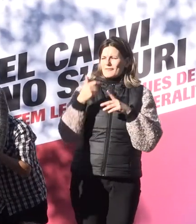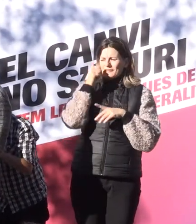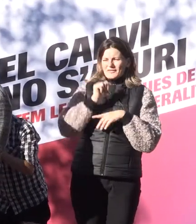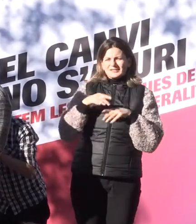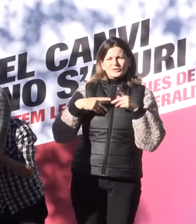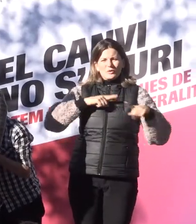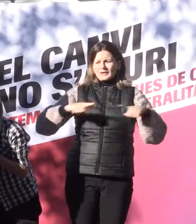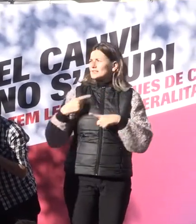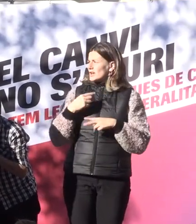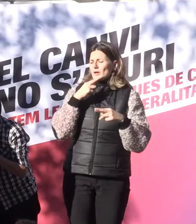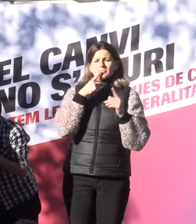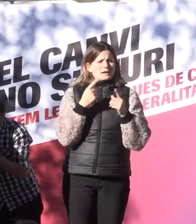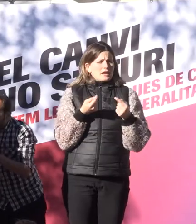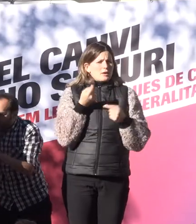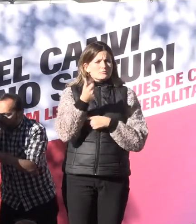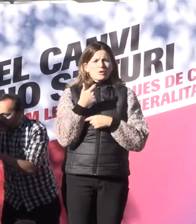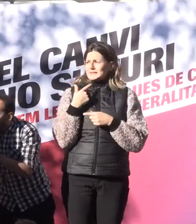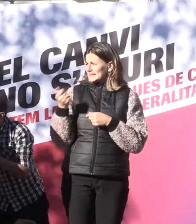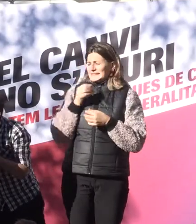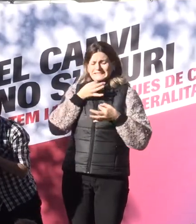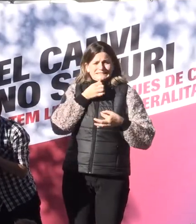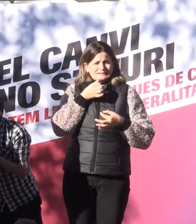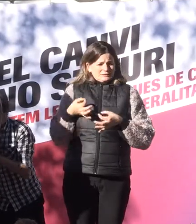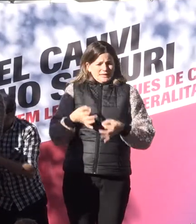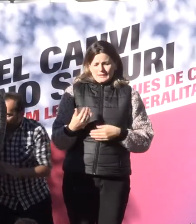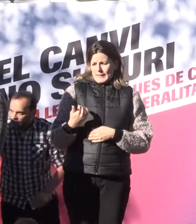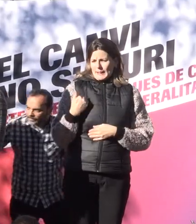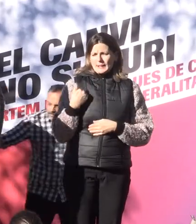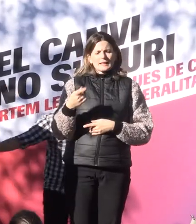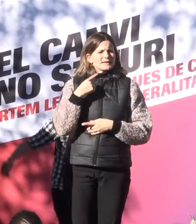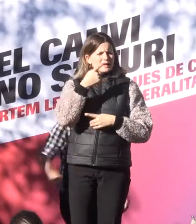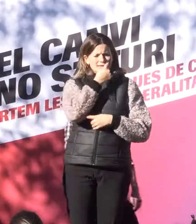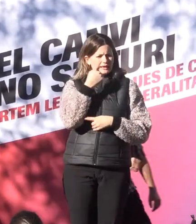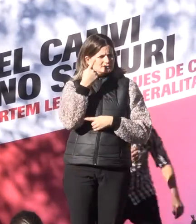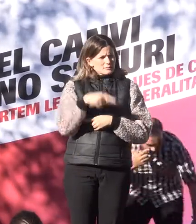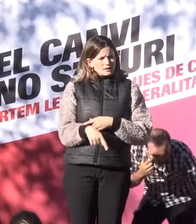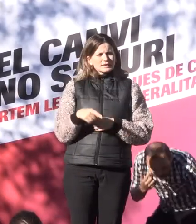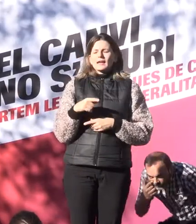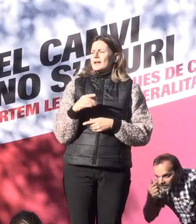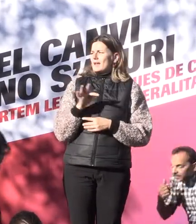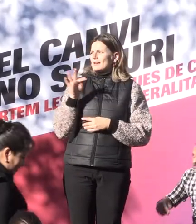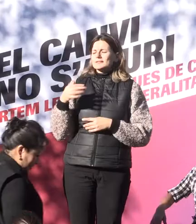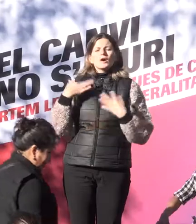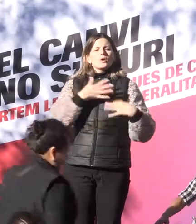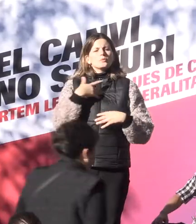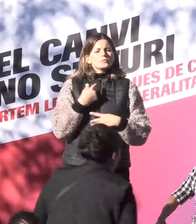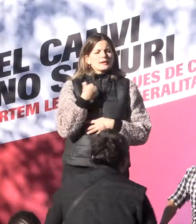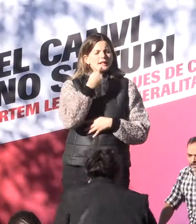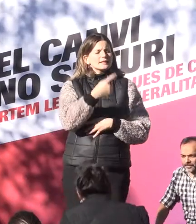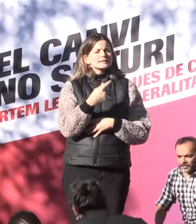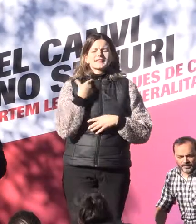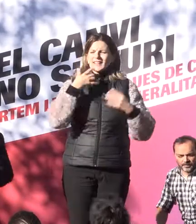decirles yo hablaré poco también para dejarle a él que realmente quien tiene el testimonio y bueno solo solo decir eso que